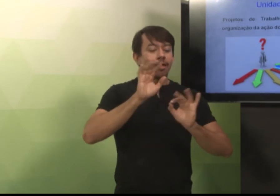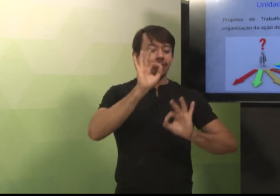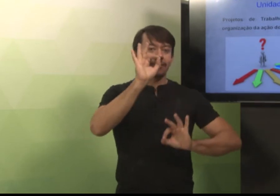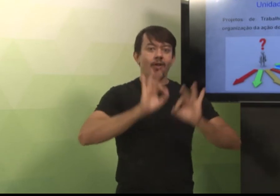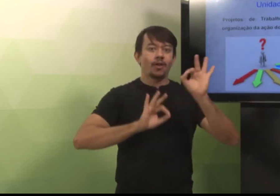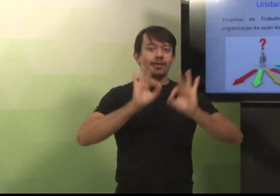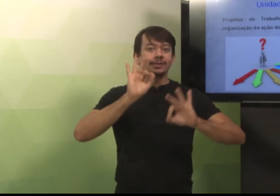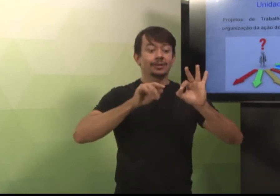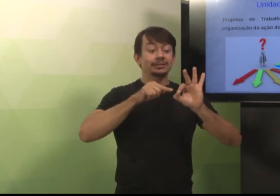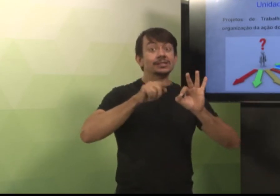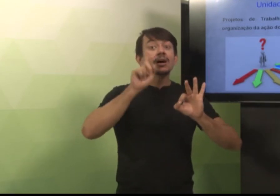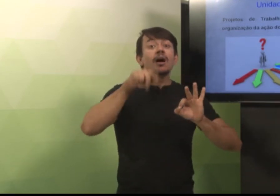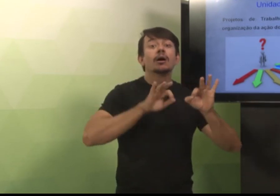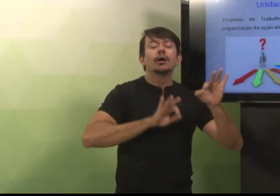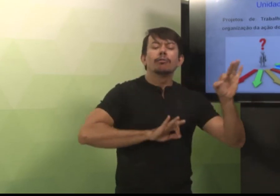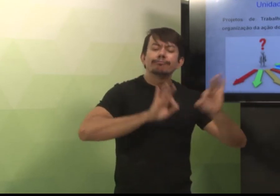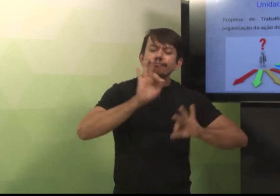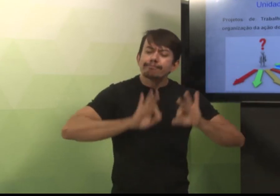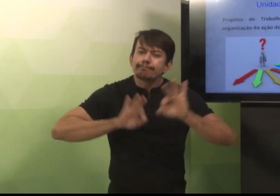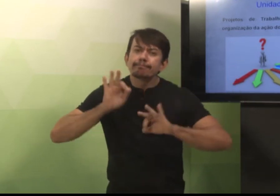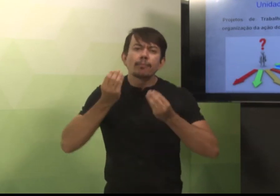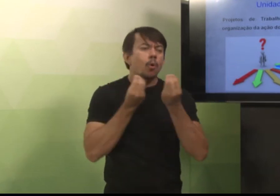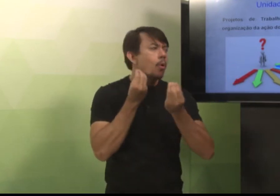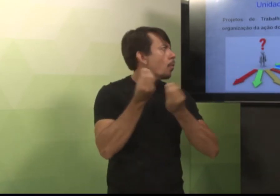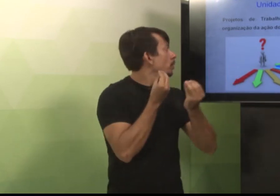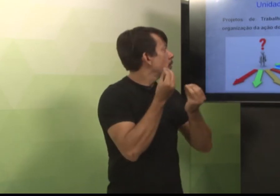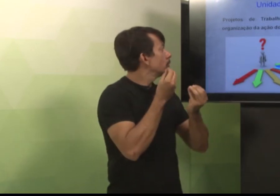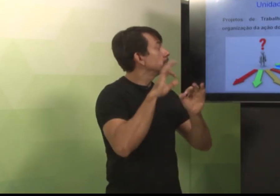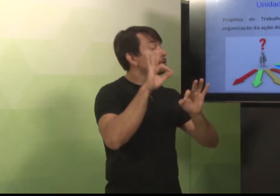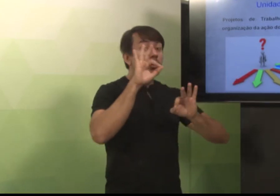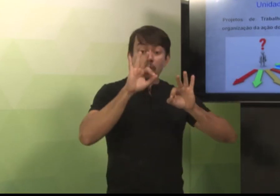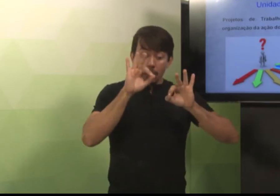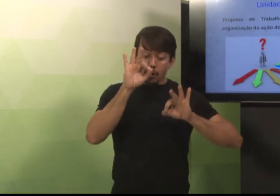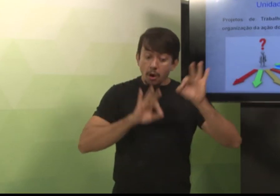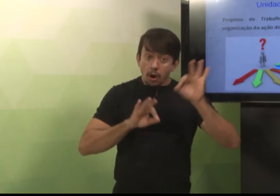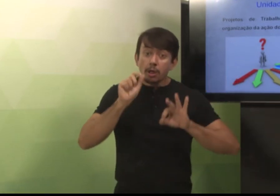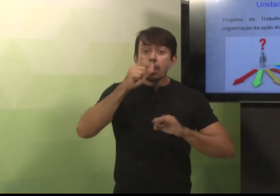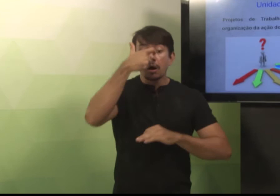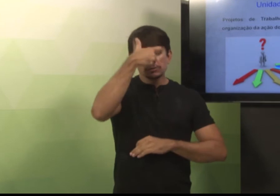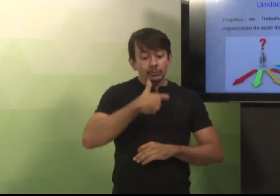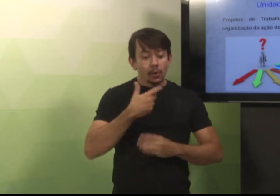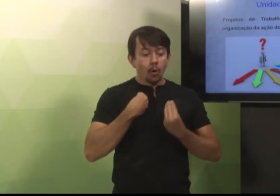Então, vocês vão saber como organizá-lo, como prepará-lo